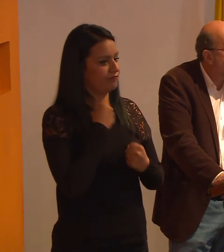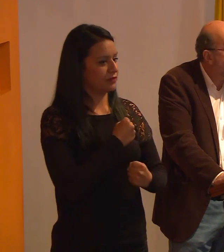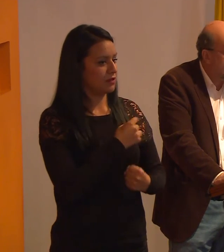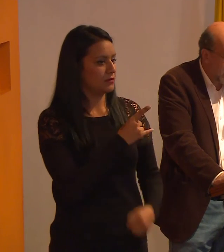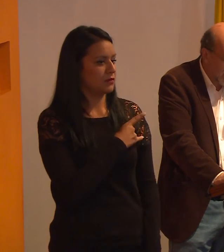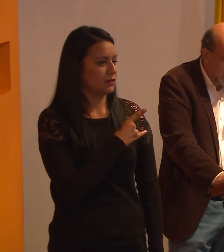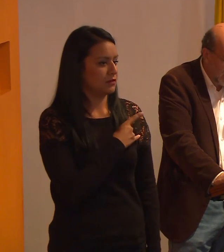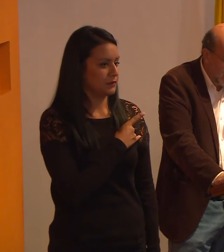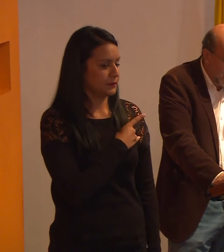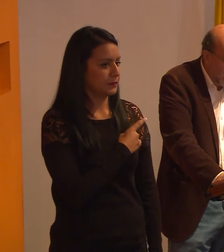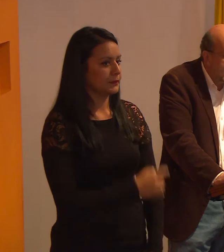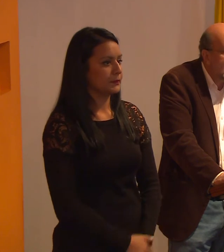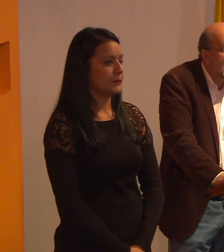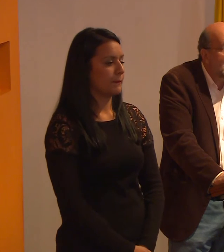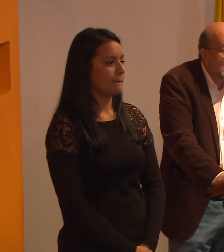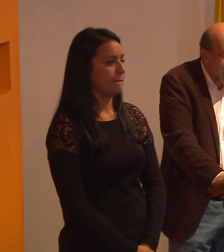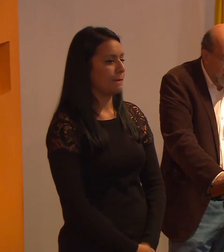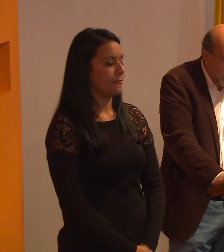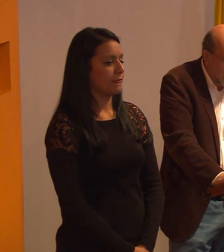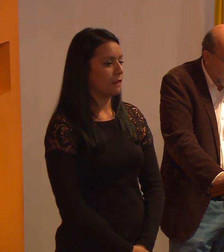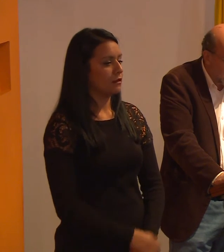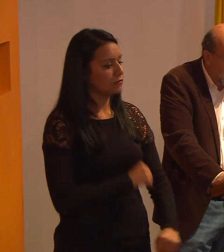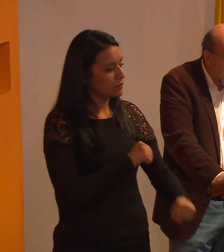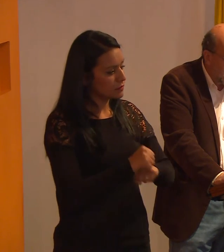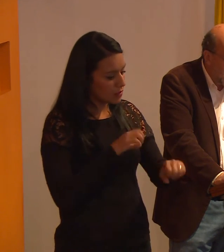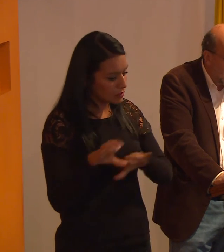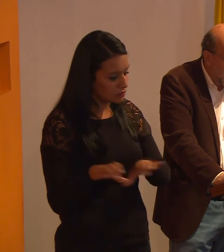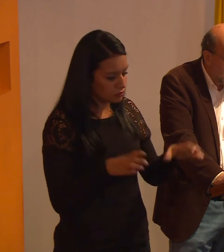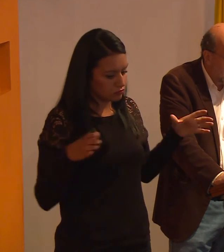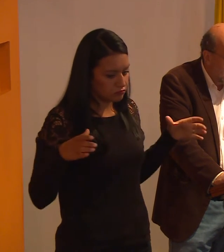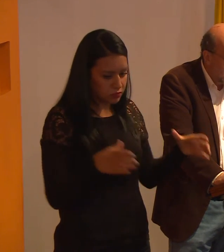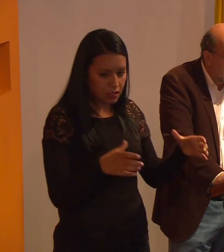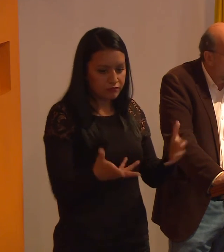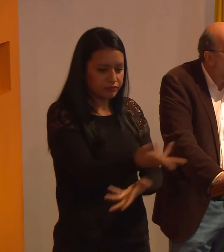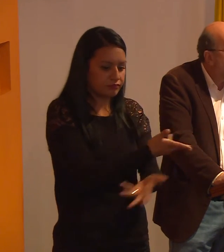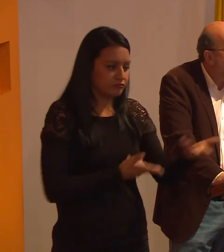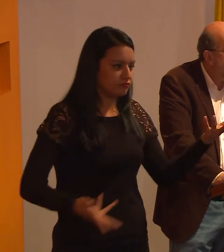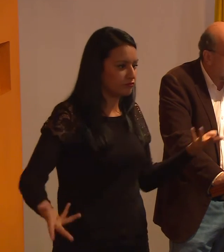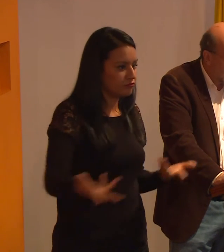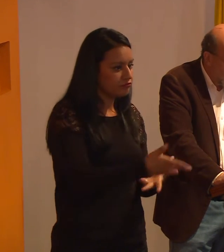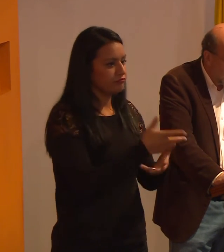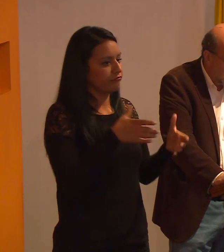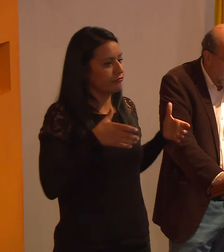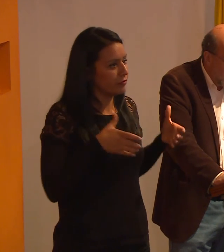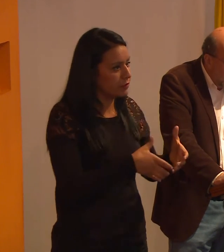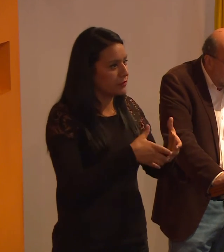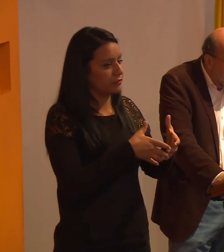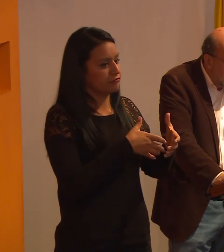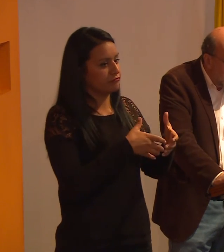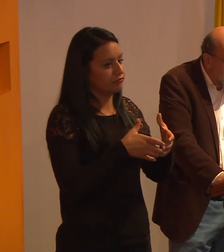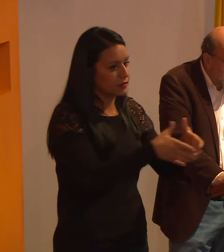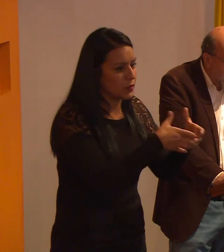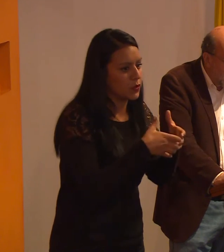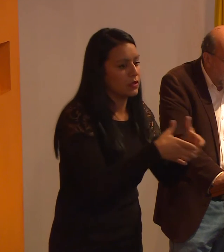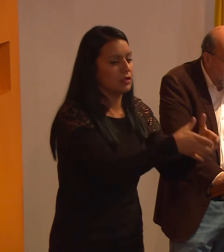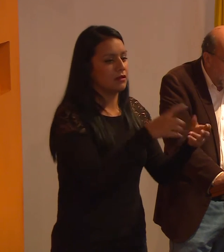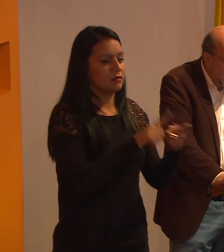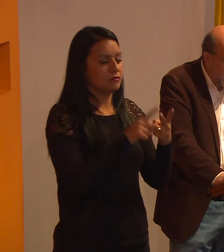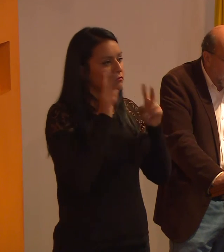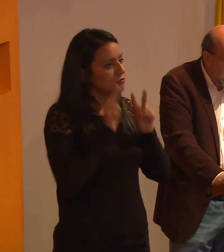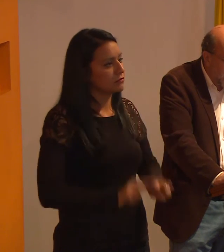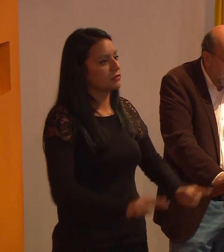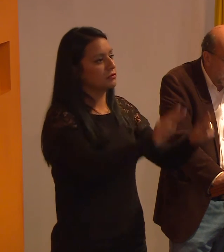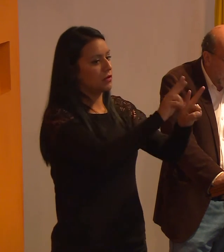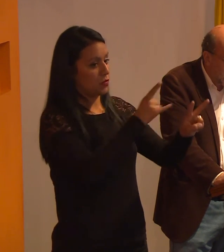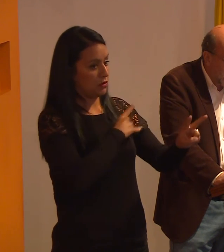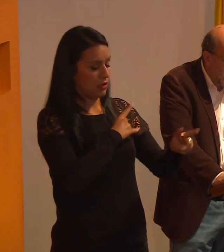la universidad, dinamizar acciones colectivas de movilización, visibilizar los logros